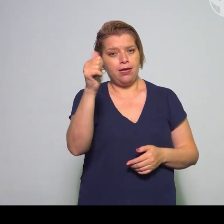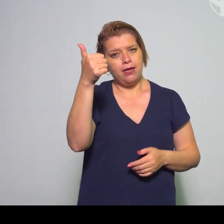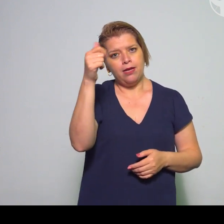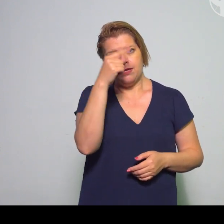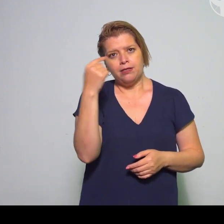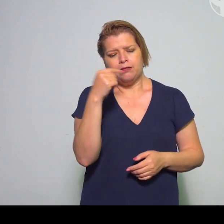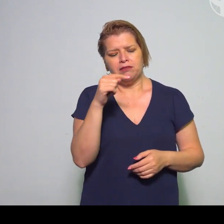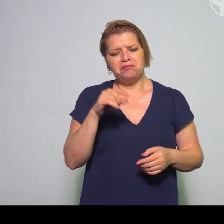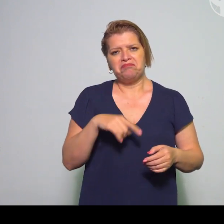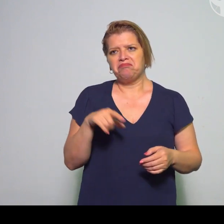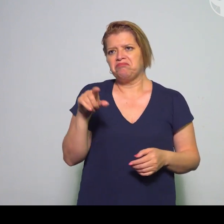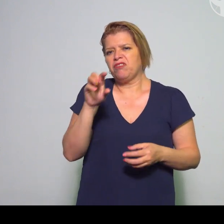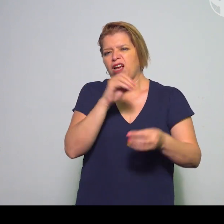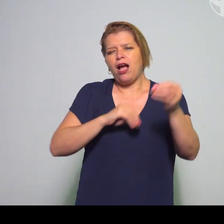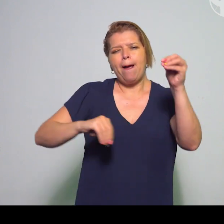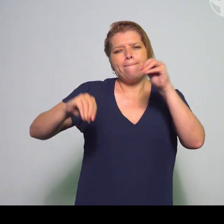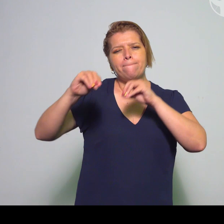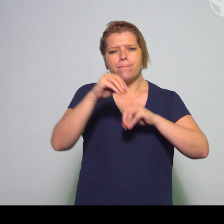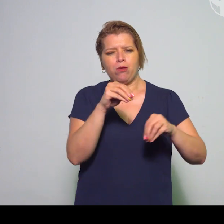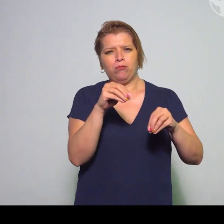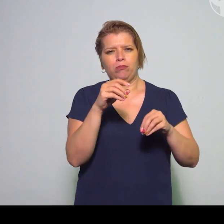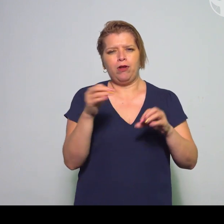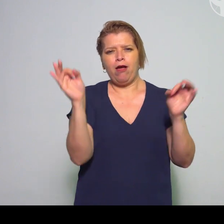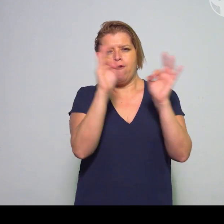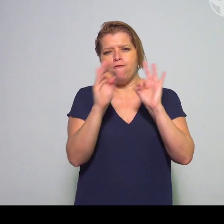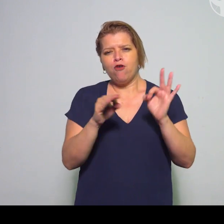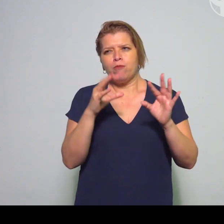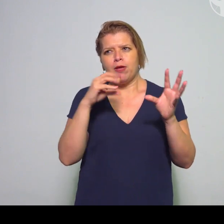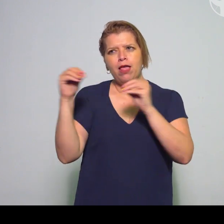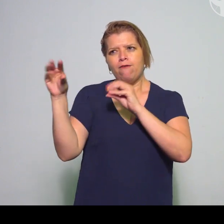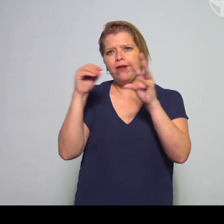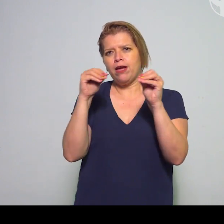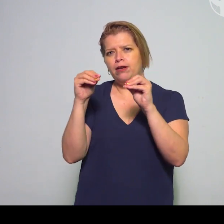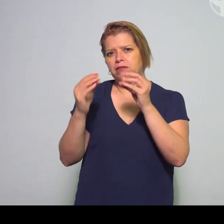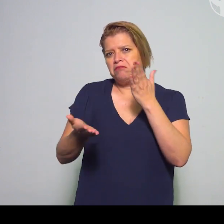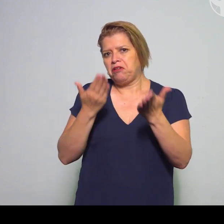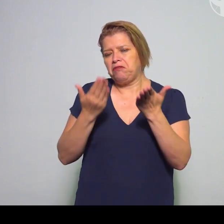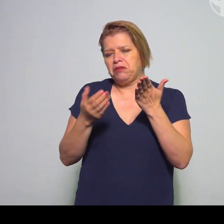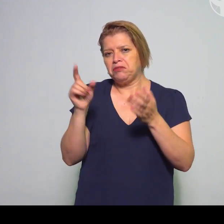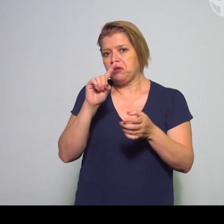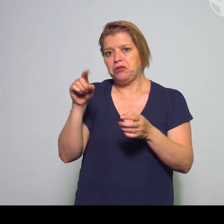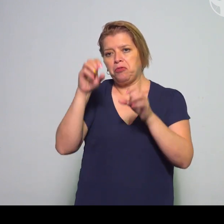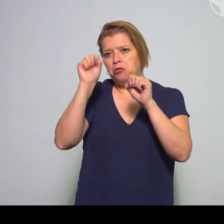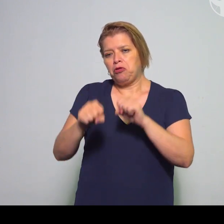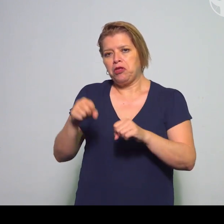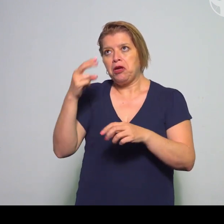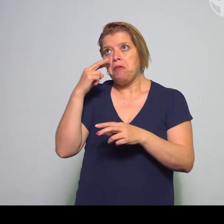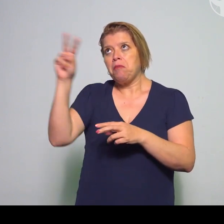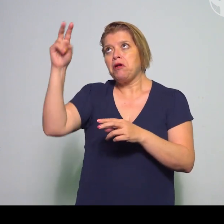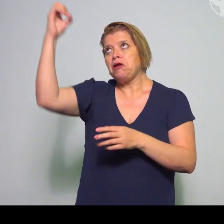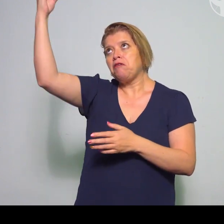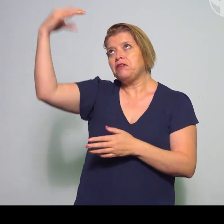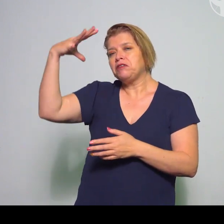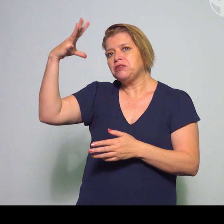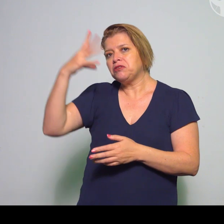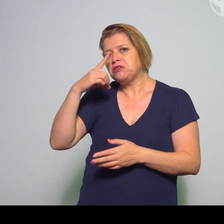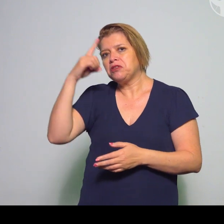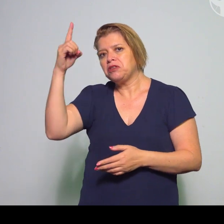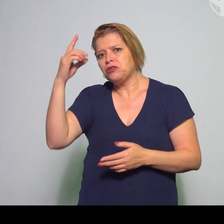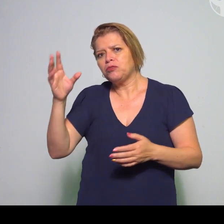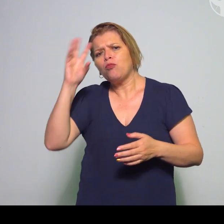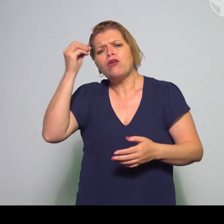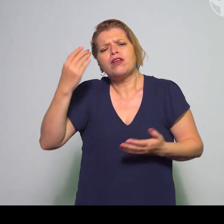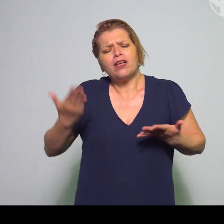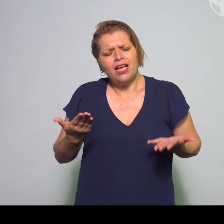forma de hablar sobre eso que no habían visto sus ojos. Y esta canción habla de que yo le decía: Señor, ¿por qué me